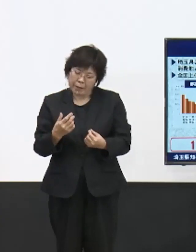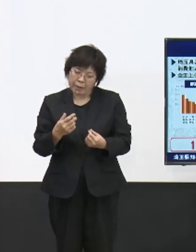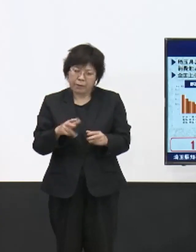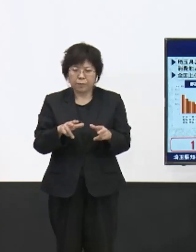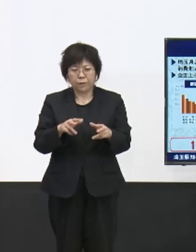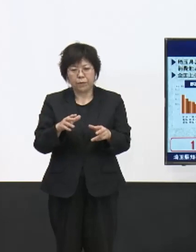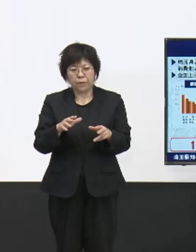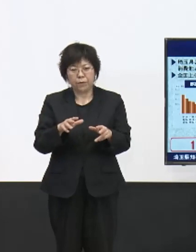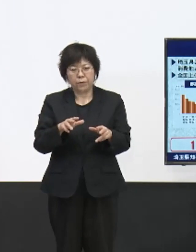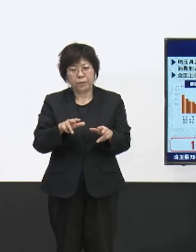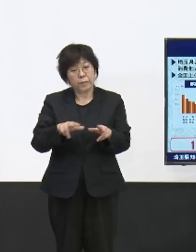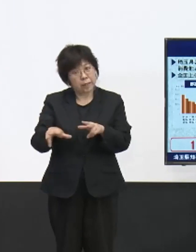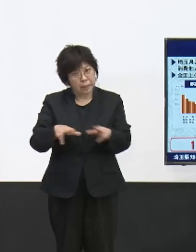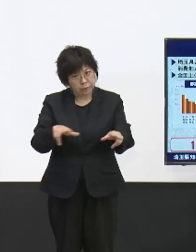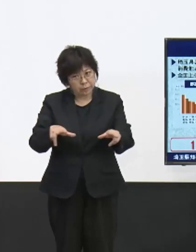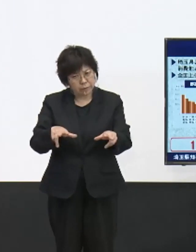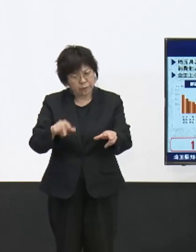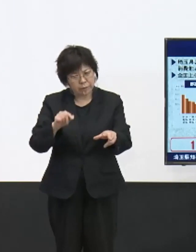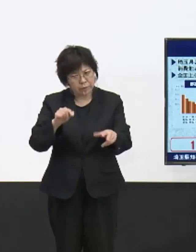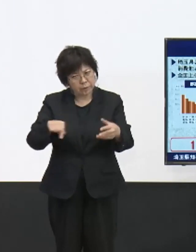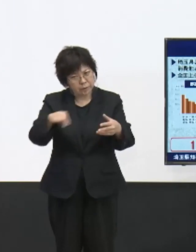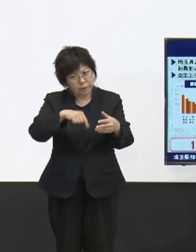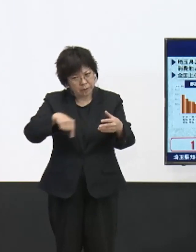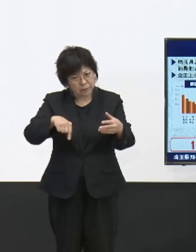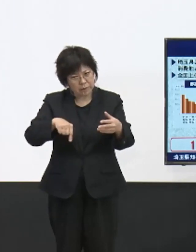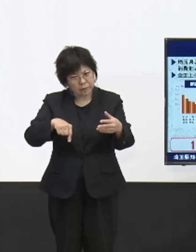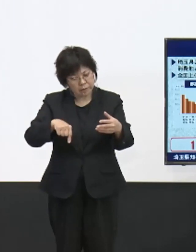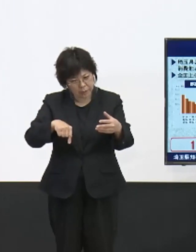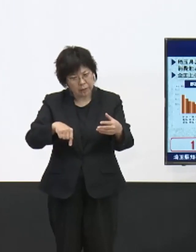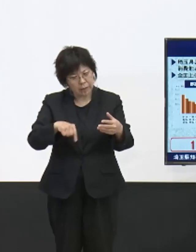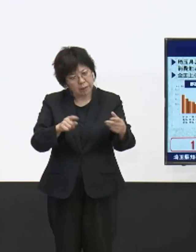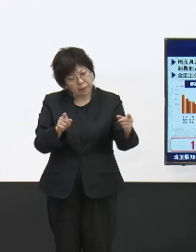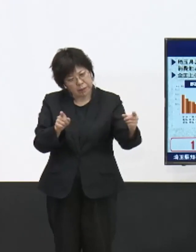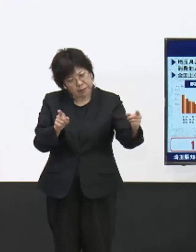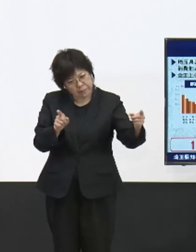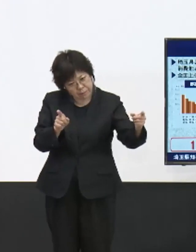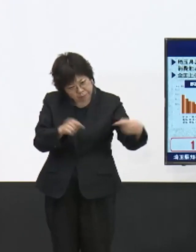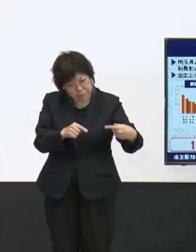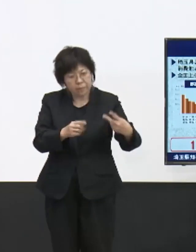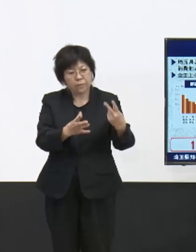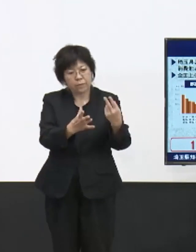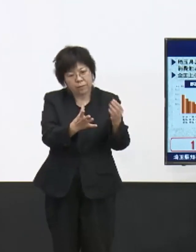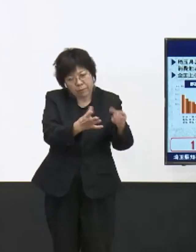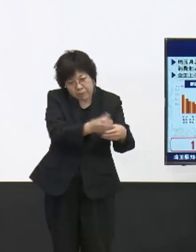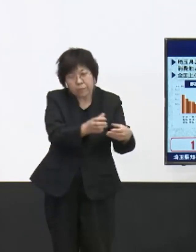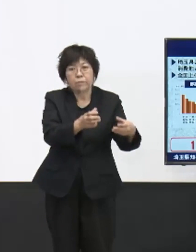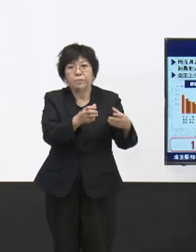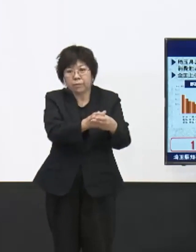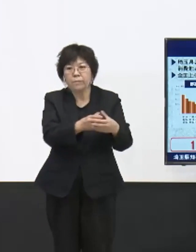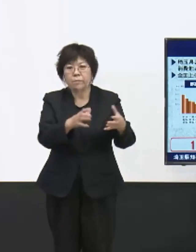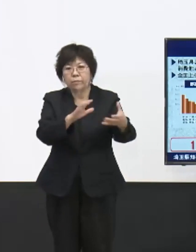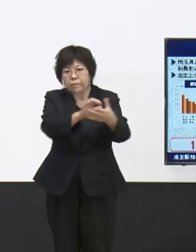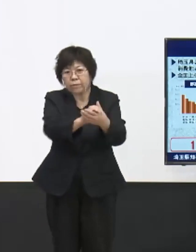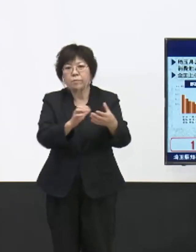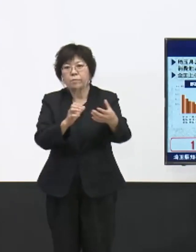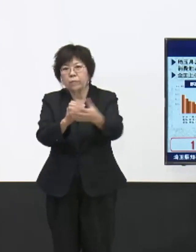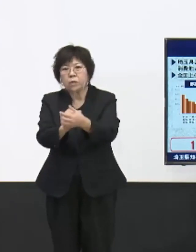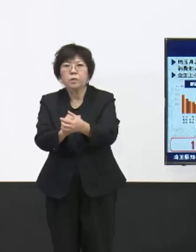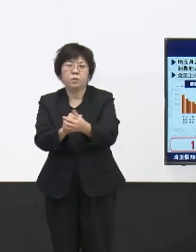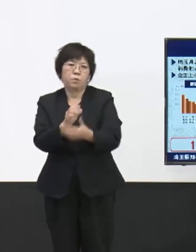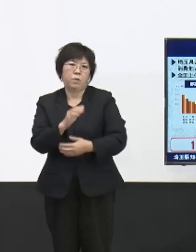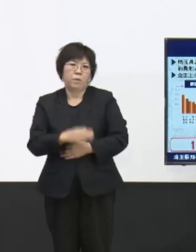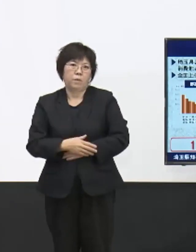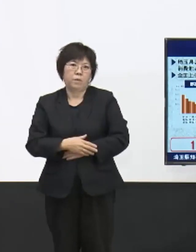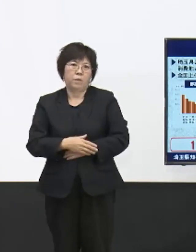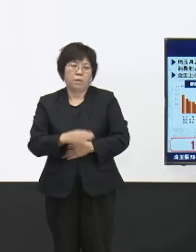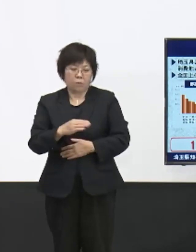政策が妥協できる点については連携をするというのは、県民から見れば、国民から見れば、これすべての党が